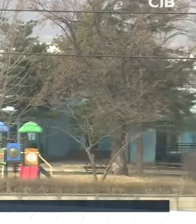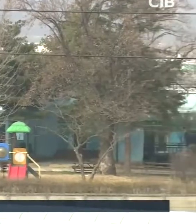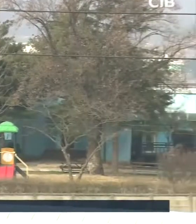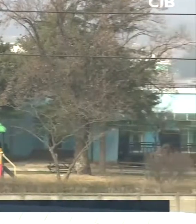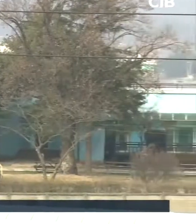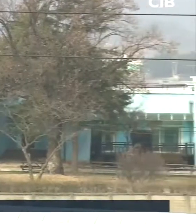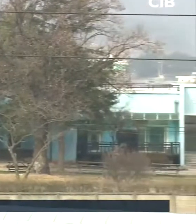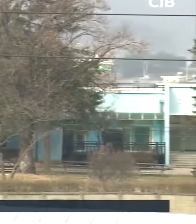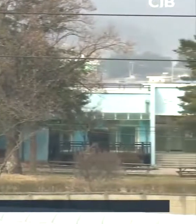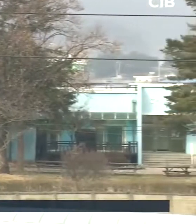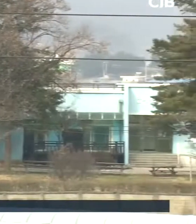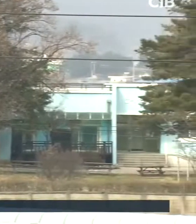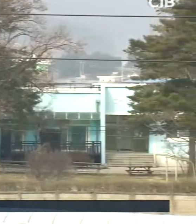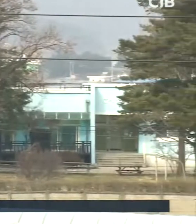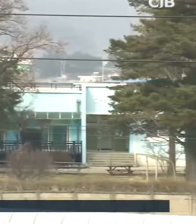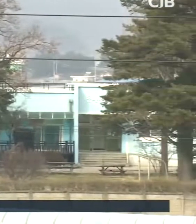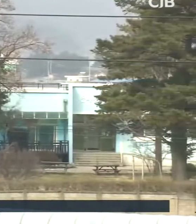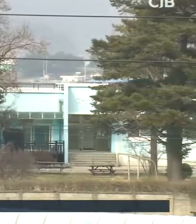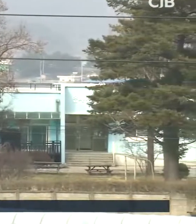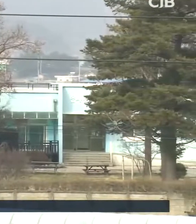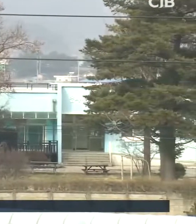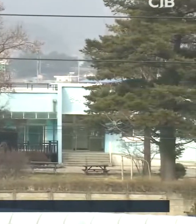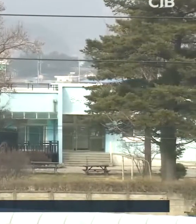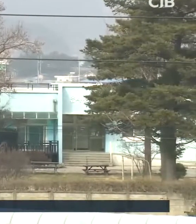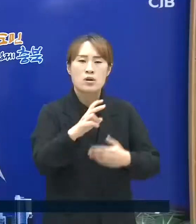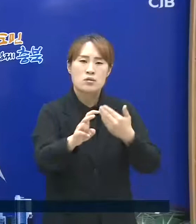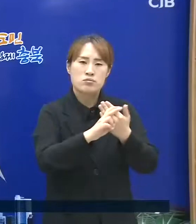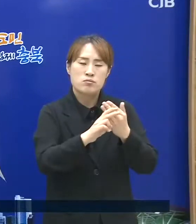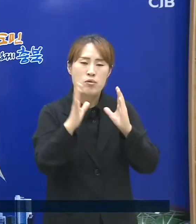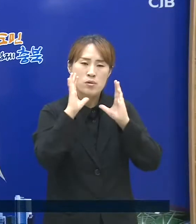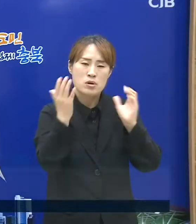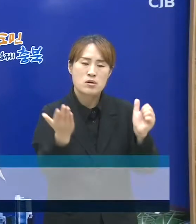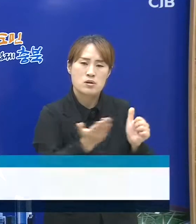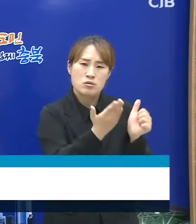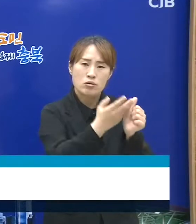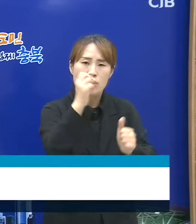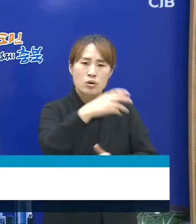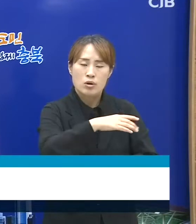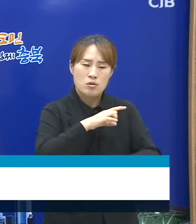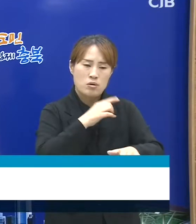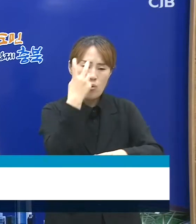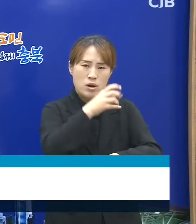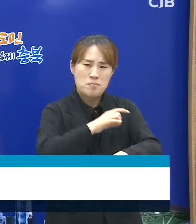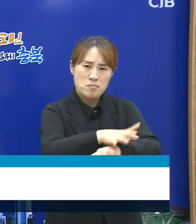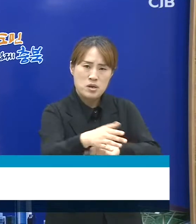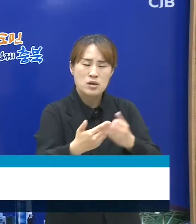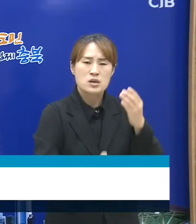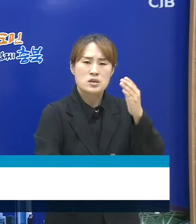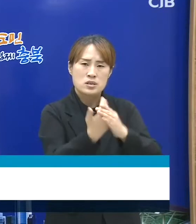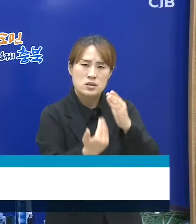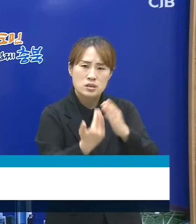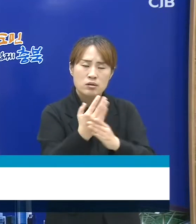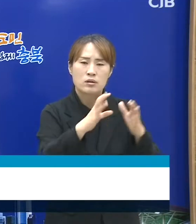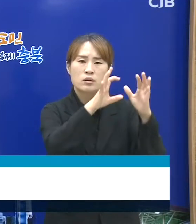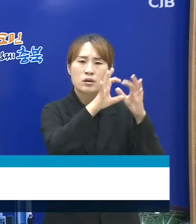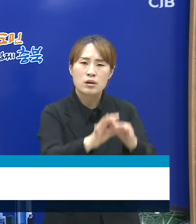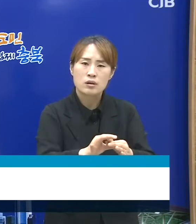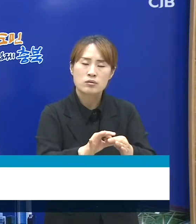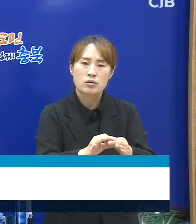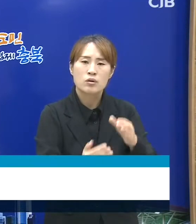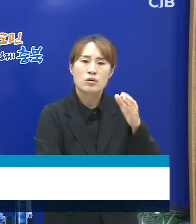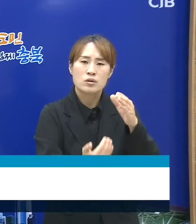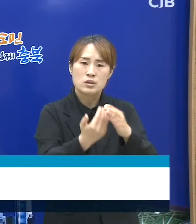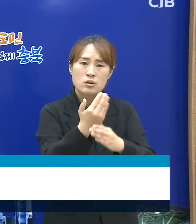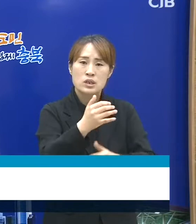무단 지출한 사실이 드러났습니다. 부적절한 양육 태도와 관리 소홀 등으로 사건 사고들이